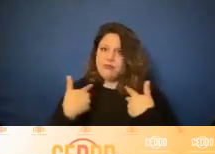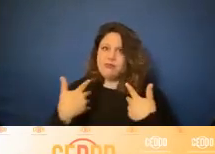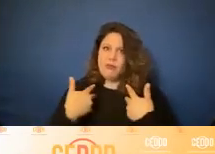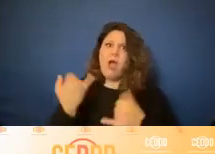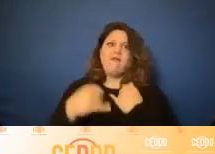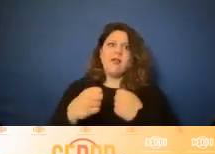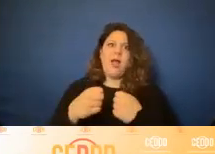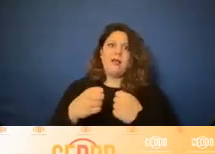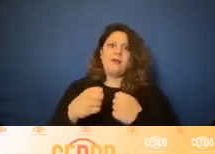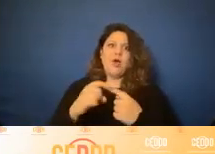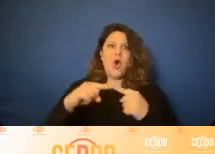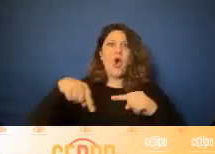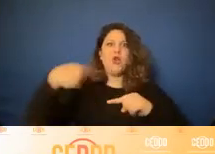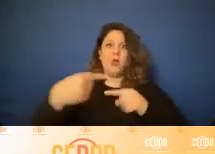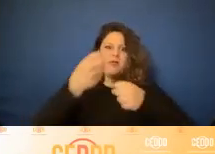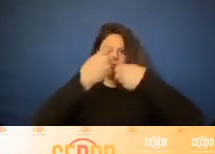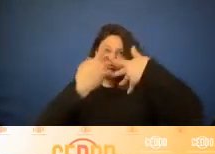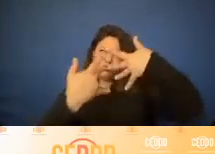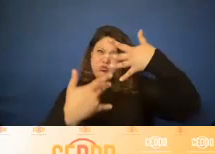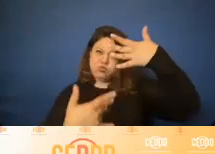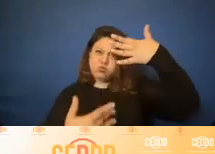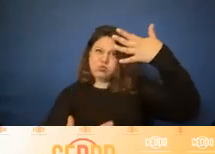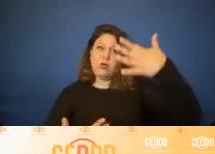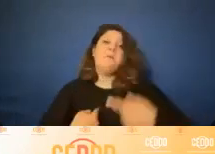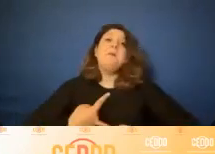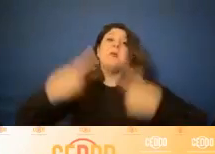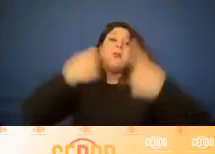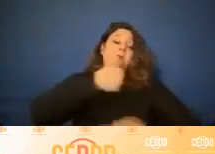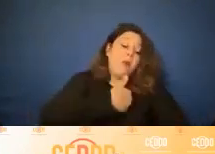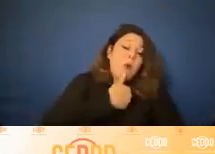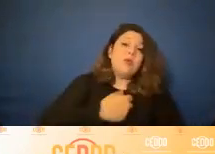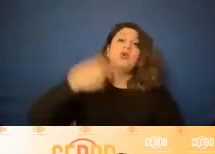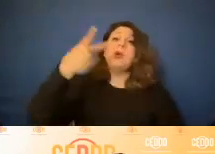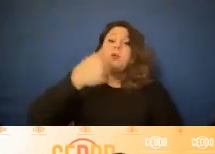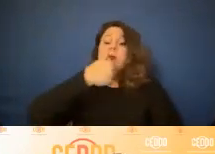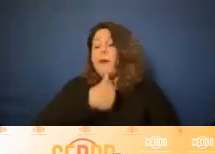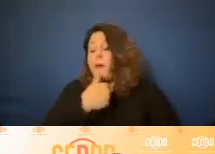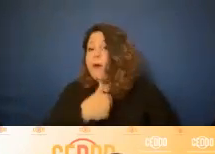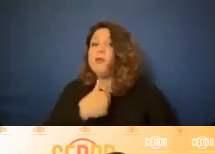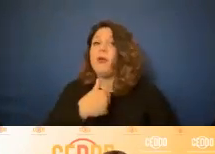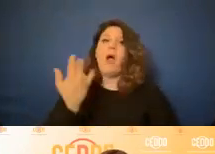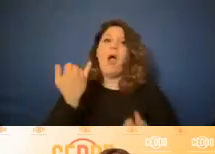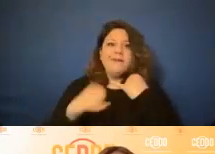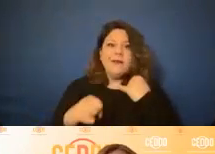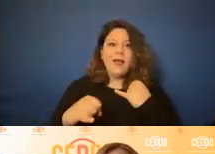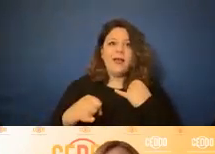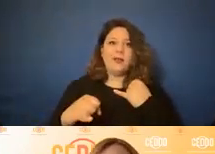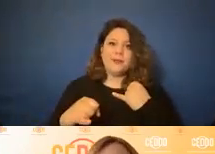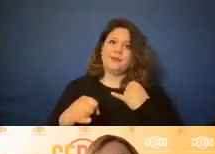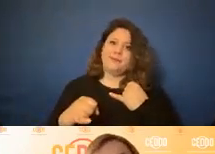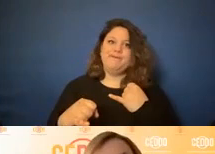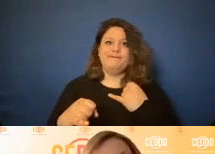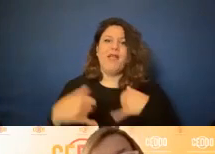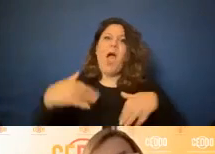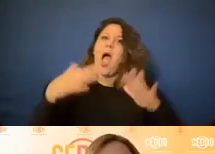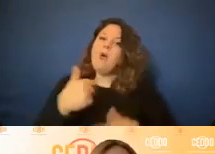pues todas esas conductas. Porque el primer día lo aguanto, el segundo día lo aguanto, lo voy entendiendo, pero al final, efectivamente, por muy